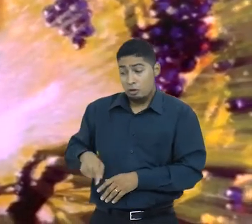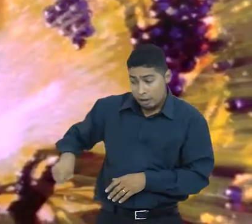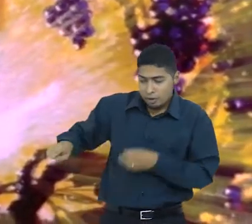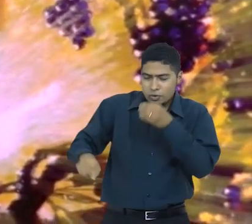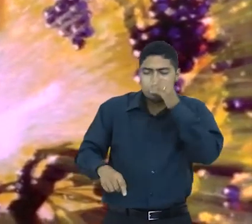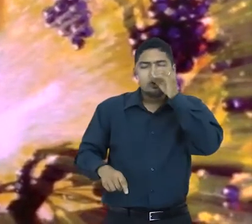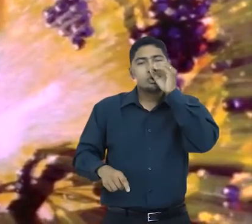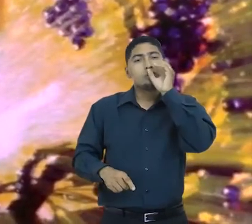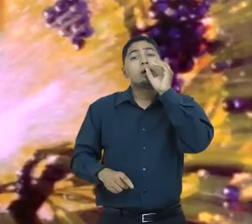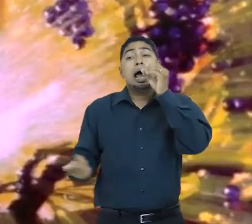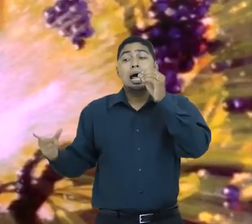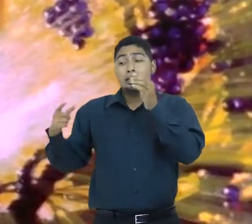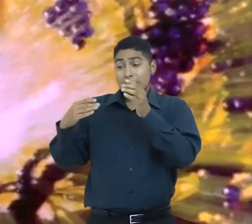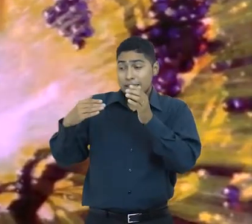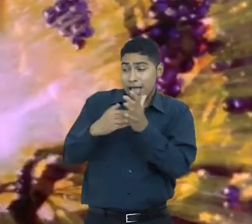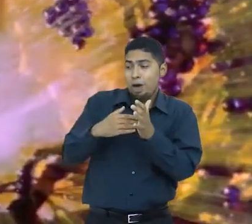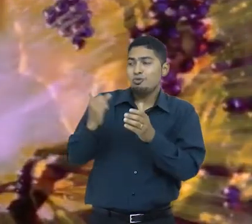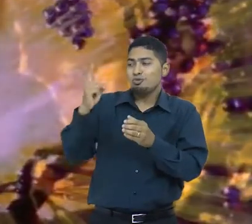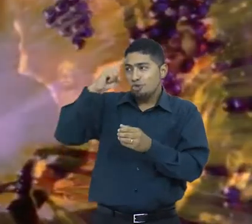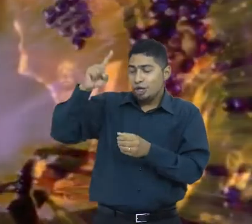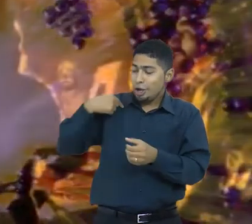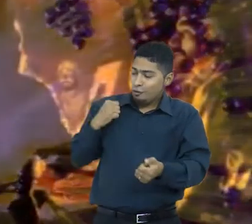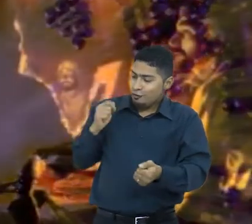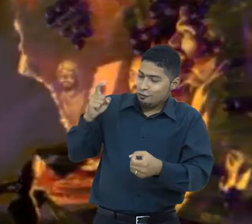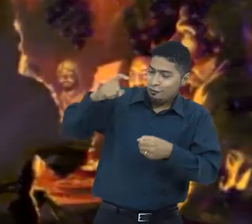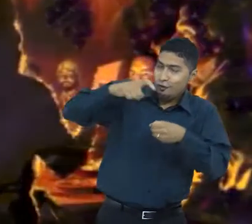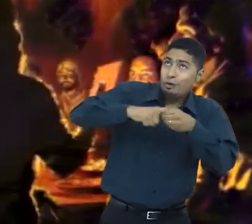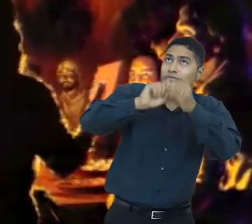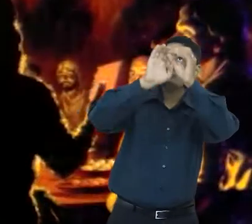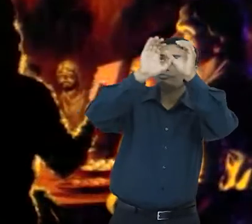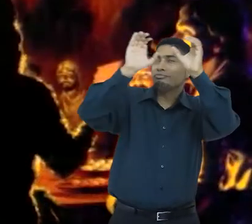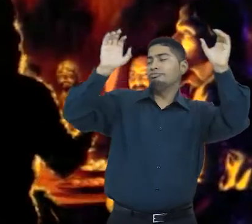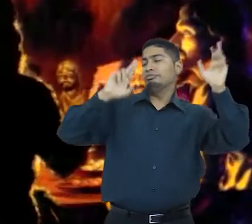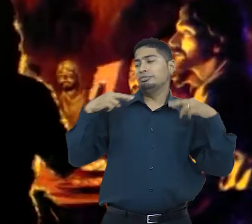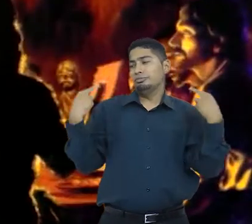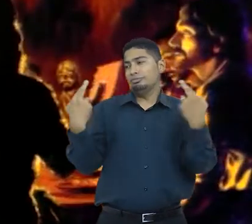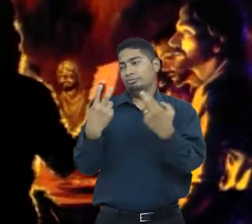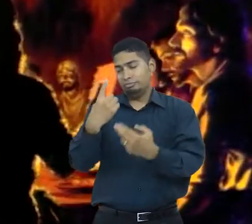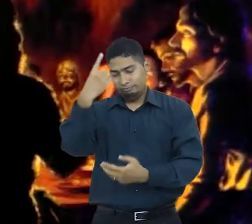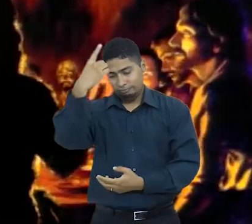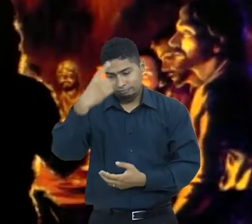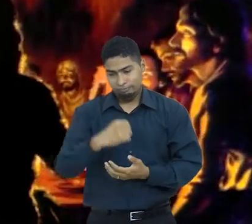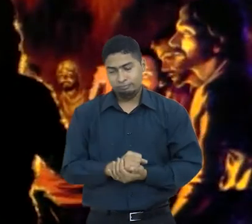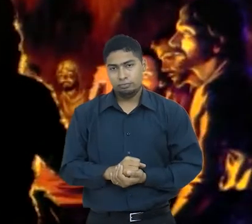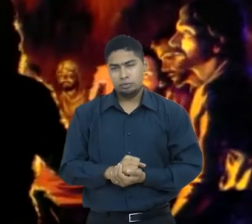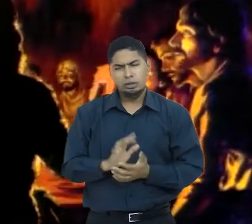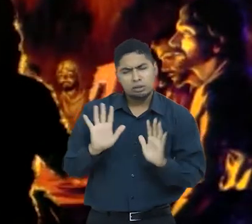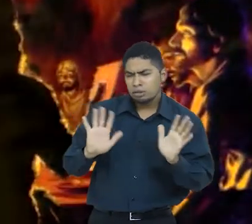que não beberei mais do fruto da vinha até o dia em que o beber junto com vocês no reino de meu Pai. Jesus